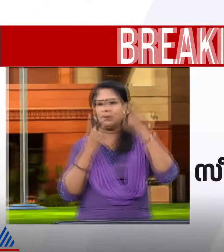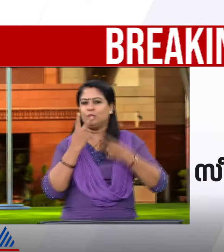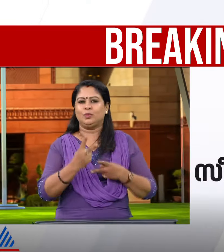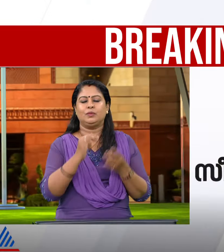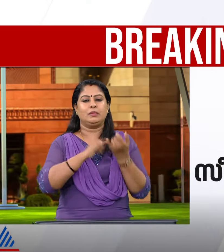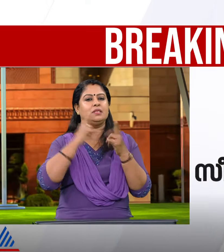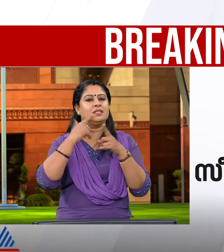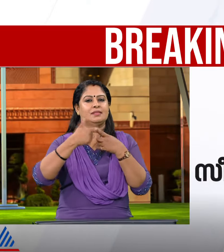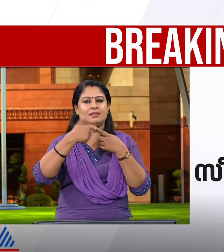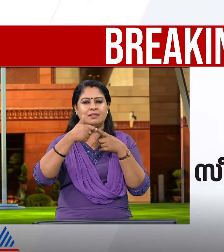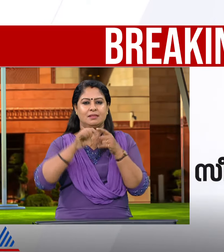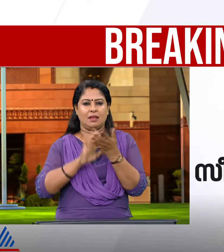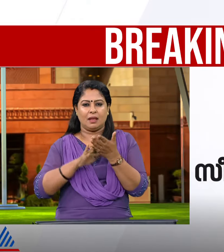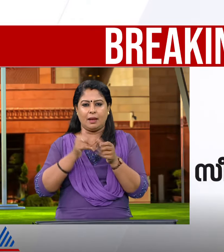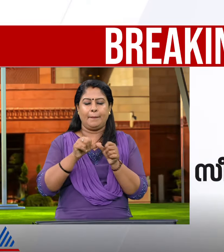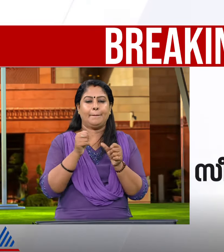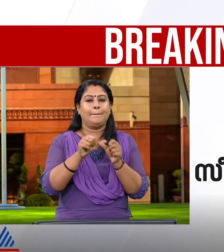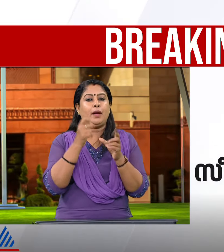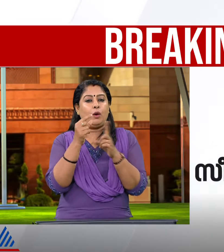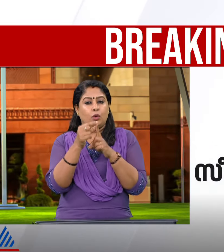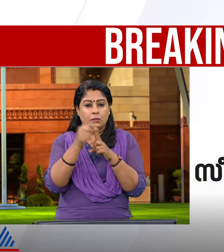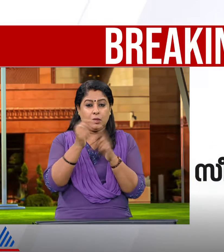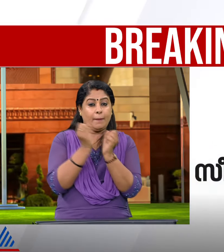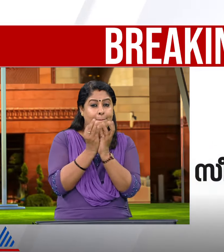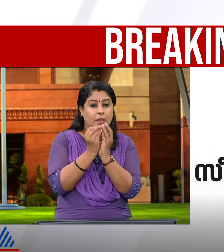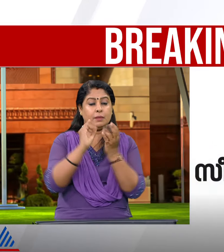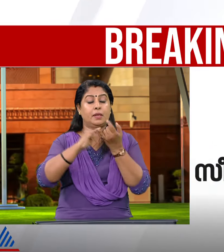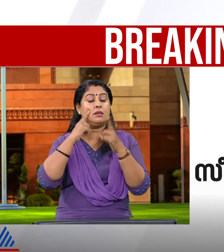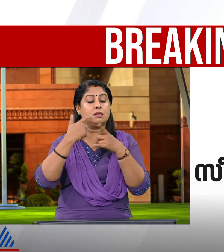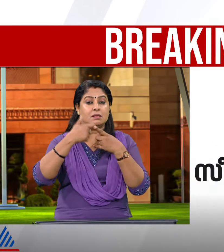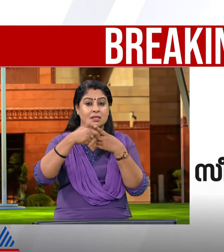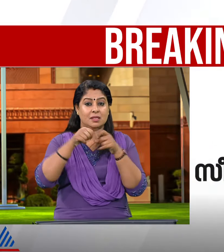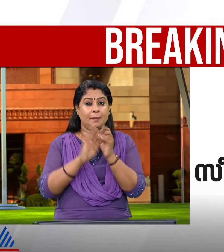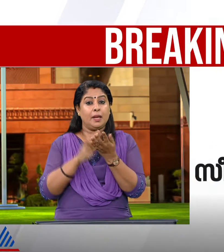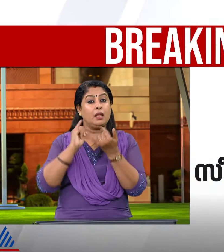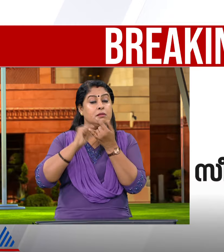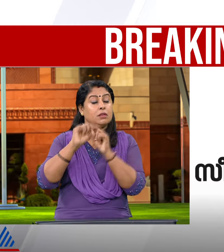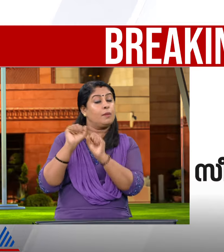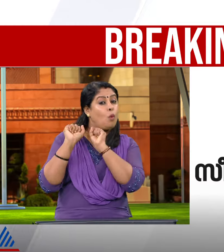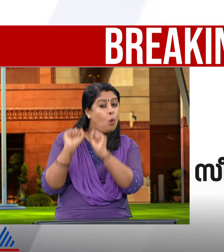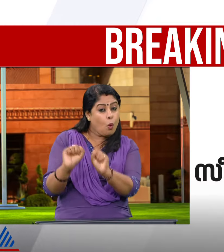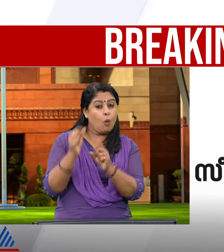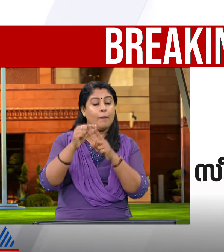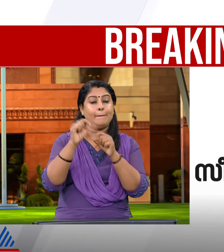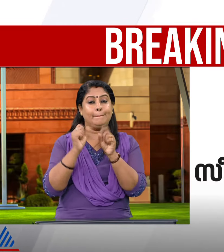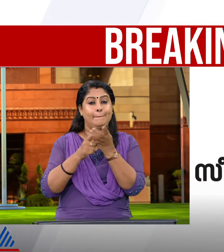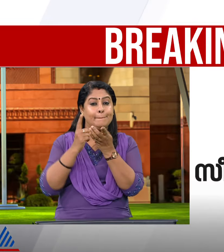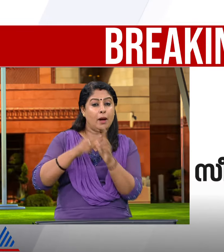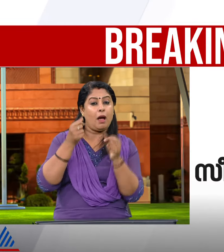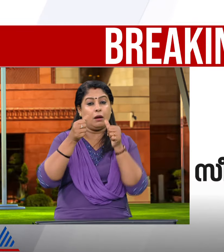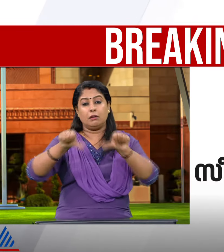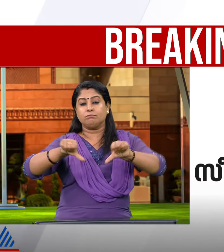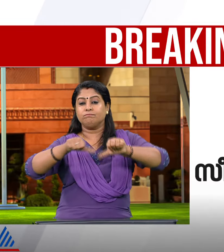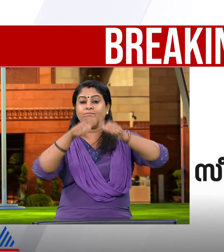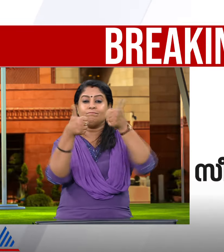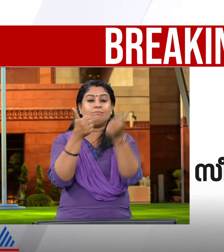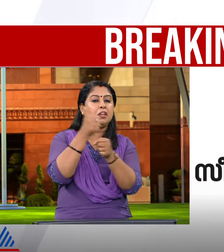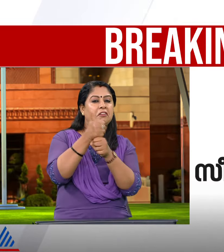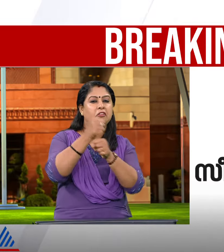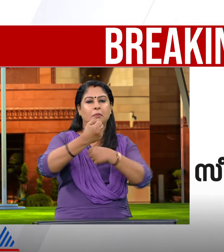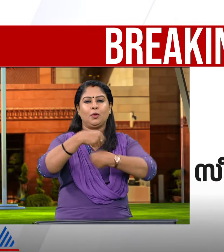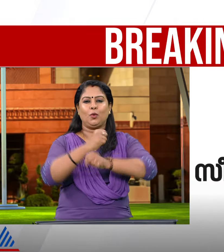റോബിൻ, അരുണാചൽ പ്രദേശിൽ ബി ജെ പി, സിക്കിമിൽ സിക്കിം ക്രാന്തികാരി മോർച്ച മികച്ച ഭൂരിപക്ഷത്തോടെ തുടർഭരണം നേടുന്നു.